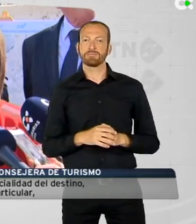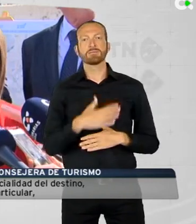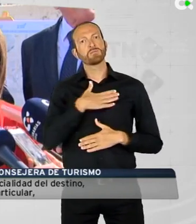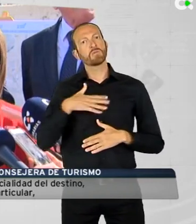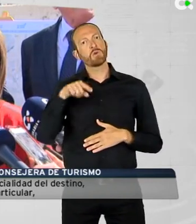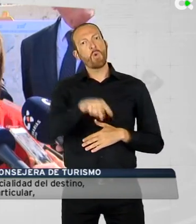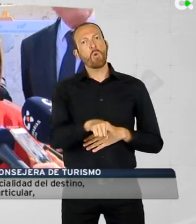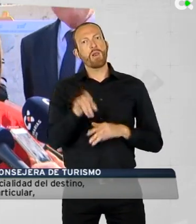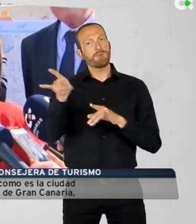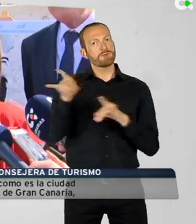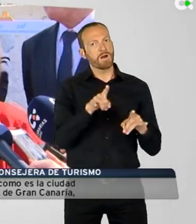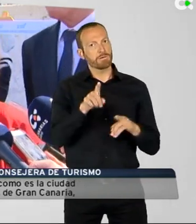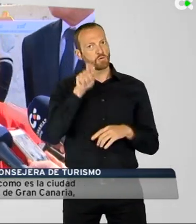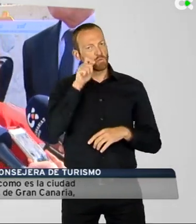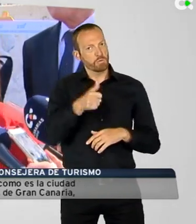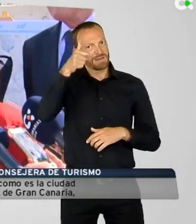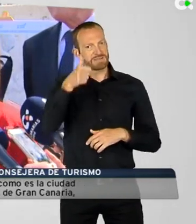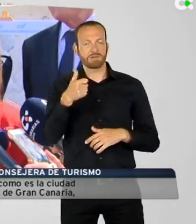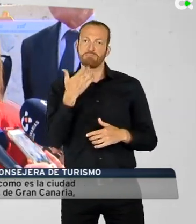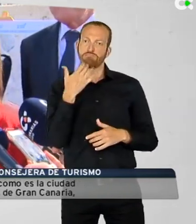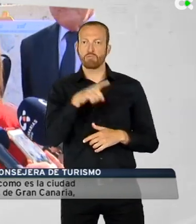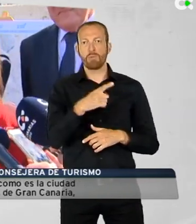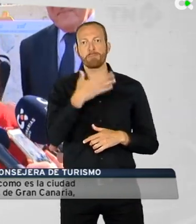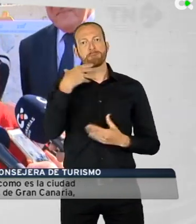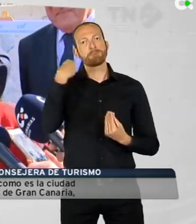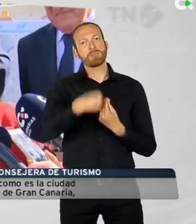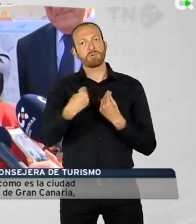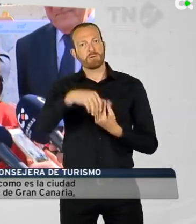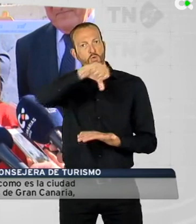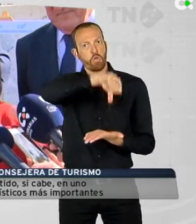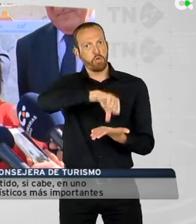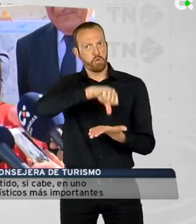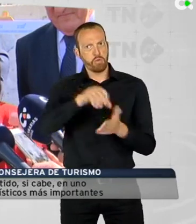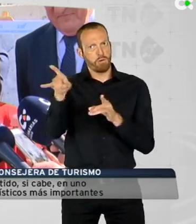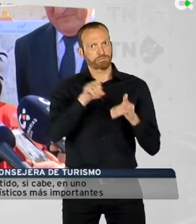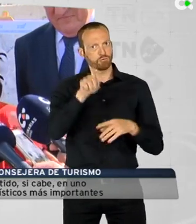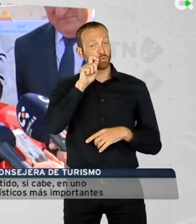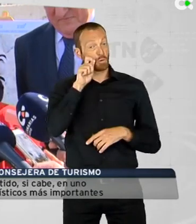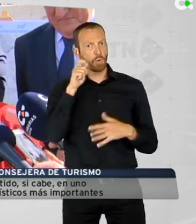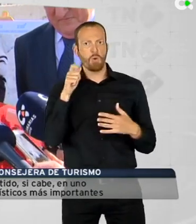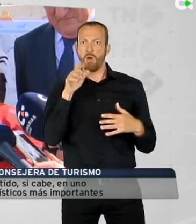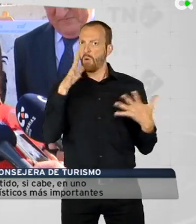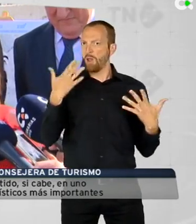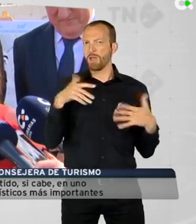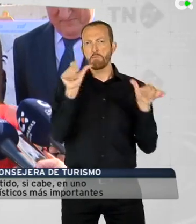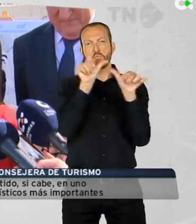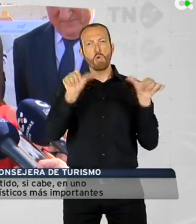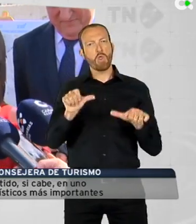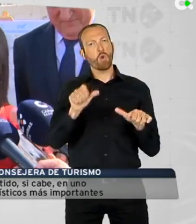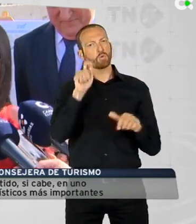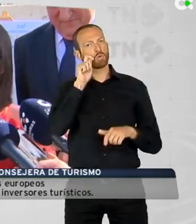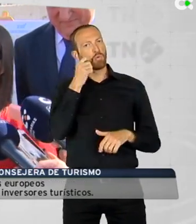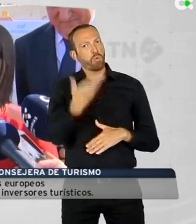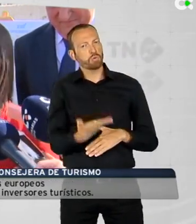del destino, en particular de un destino como es la ciudad de Las Palmas de Gran Canaria, que se ha convertido, si cabe, en uno de los referentes turísticos